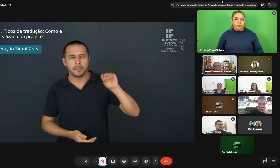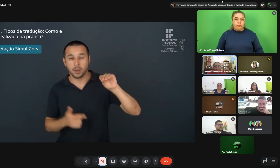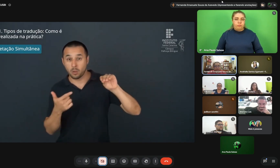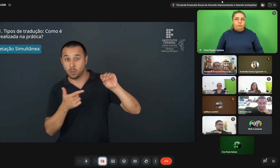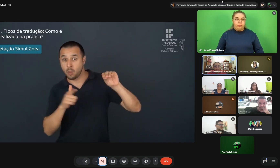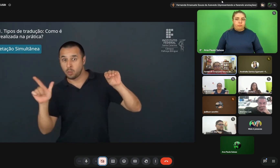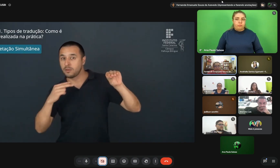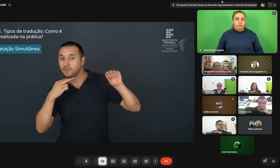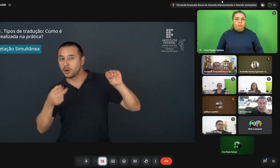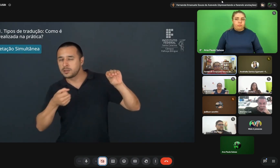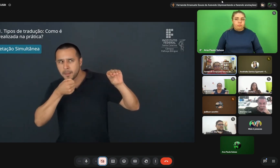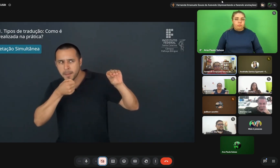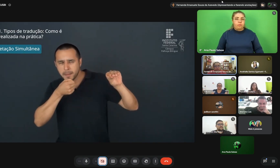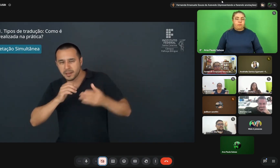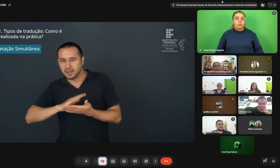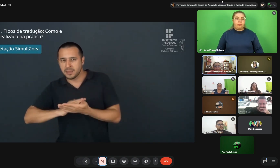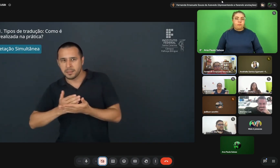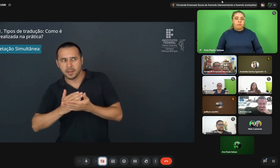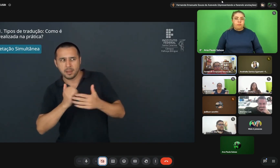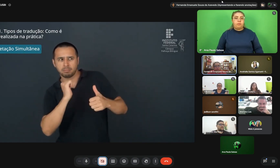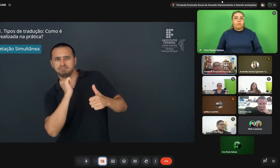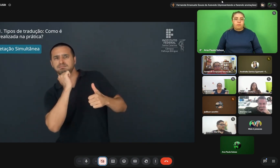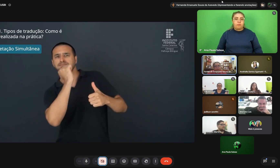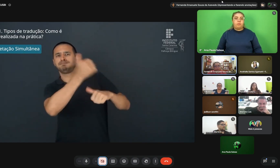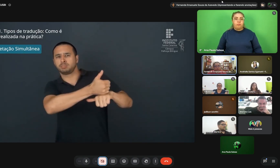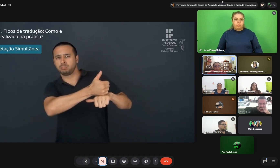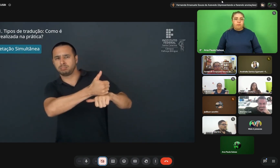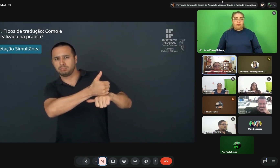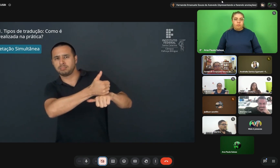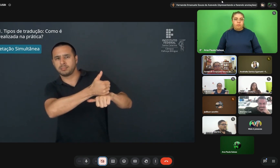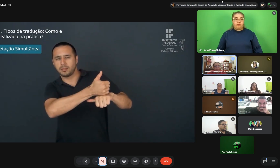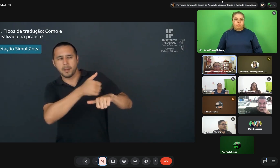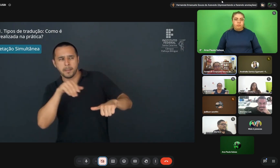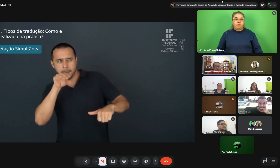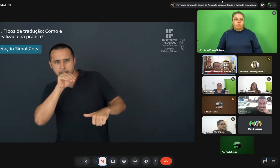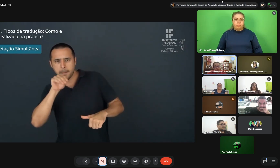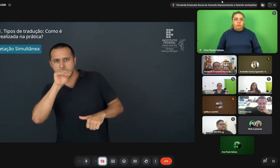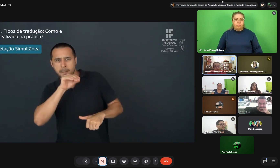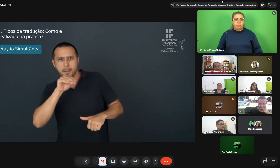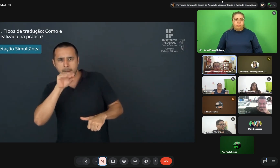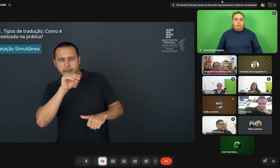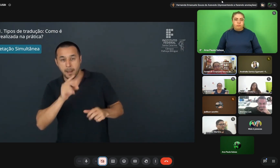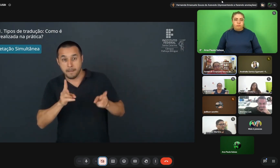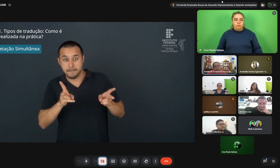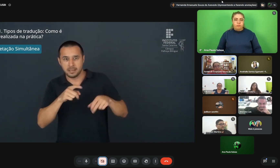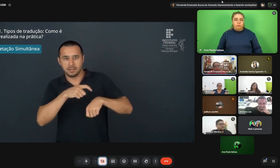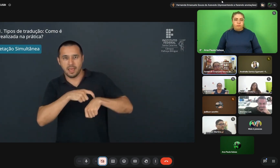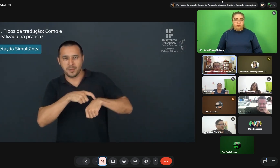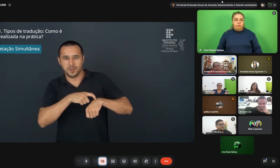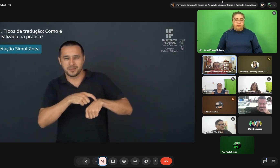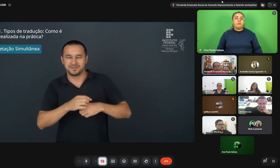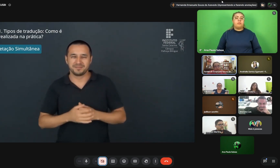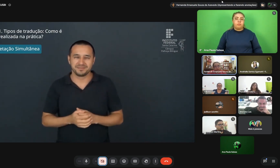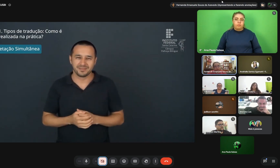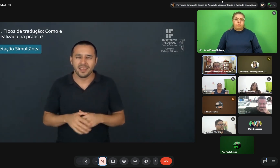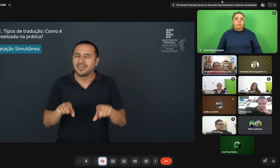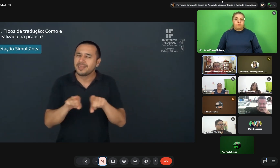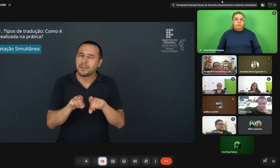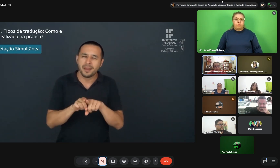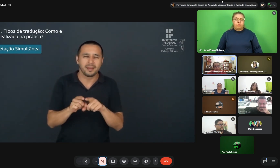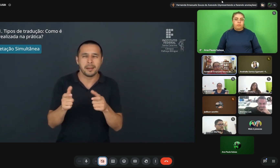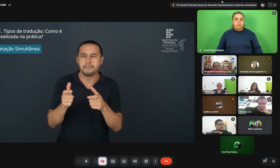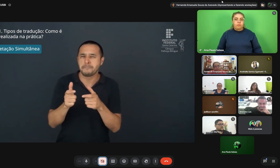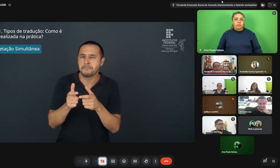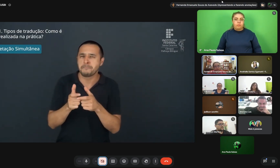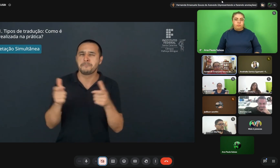lá falando, existe uma voz de um intérprete no mesmo momento, fazendo a mesma hora,